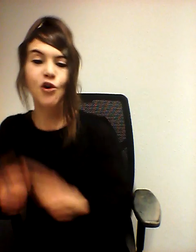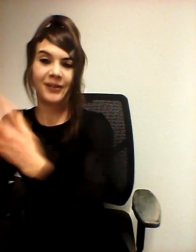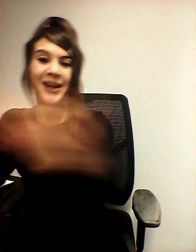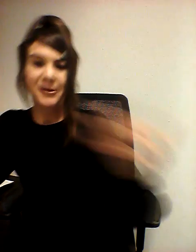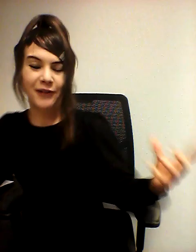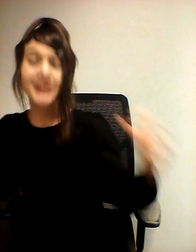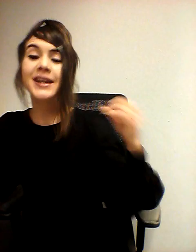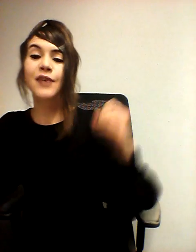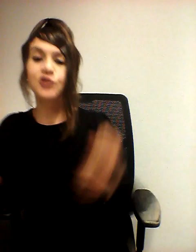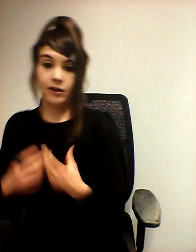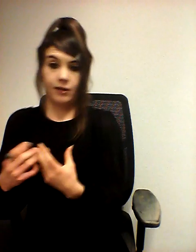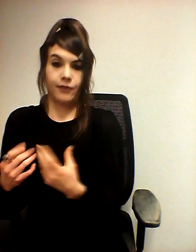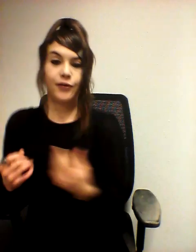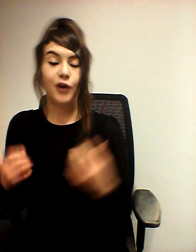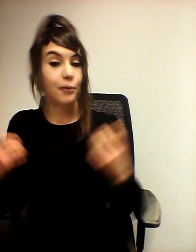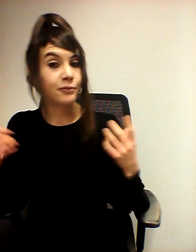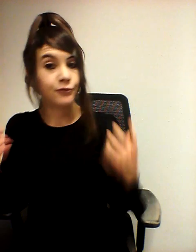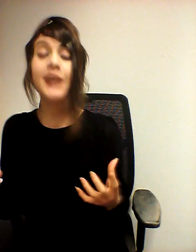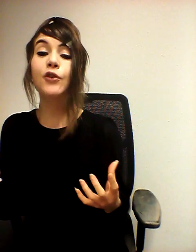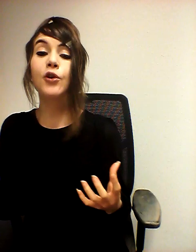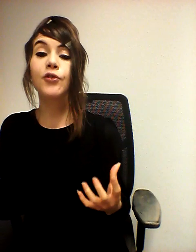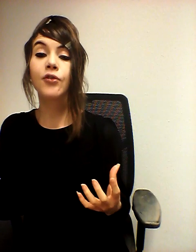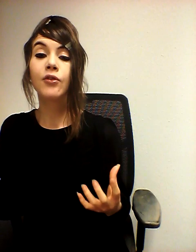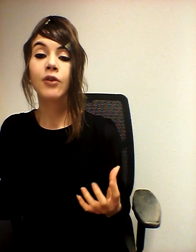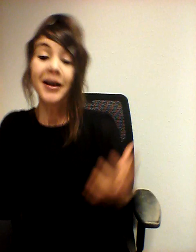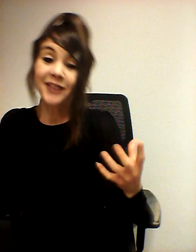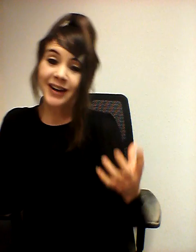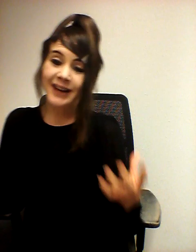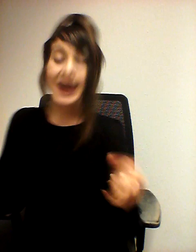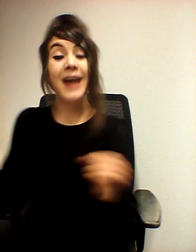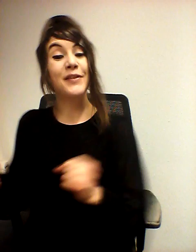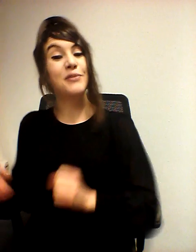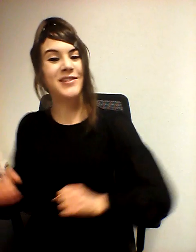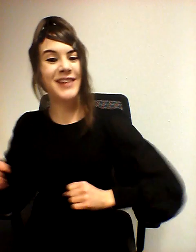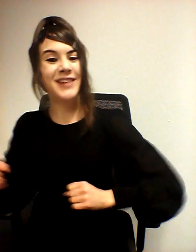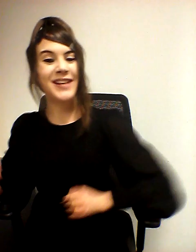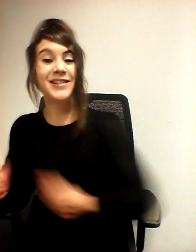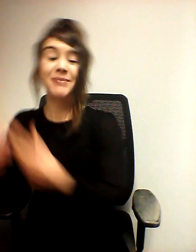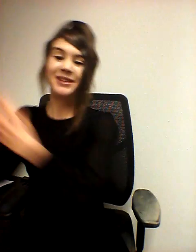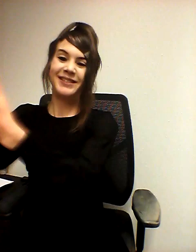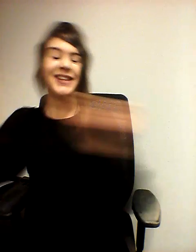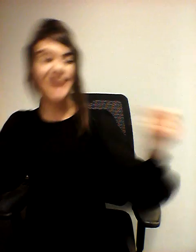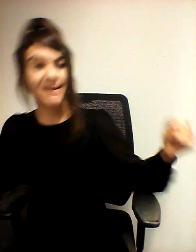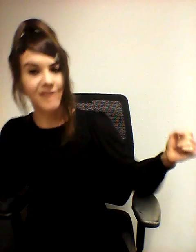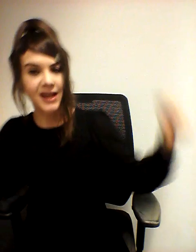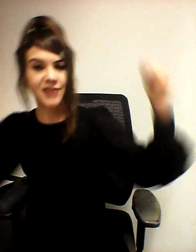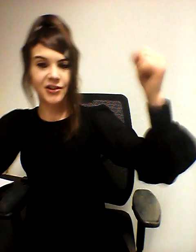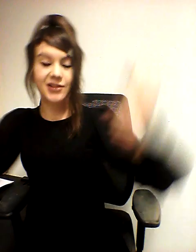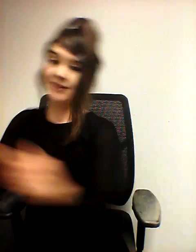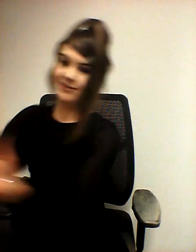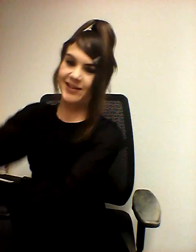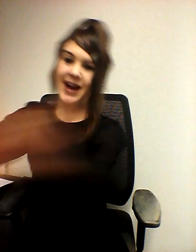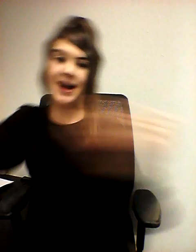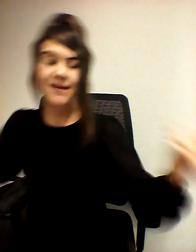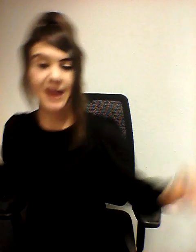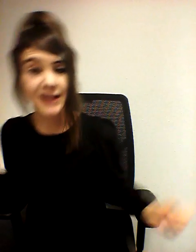lysosomen van jouw cellen, verloopt niet goed. Dan gaan eiwitsplitsende enzymen niet aanwezig zijn. Daar waar die